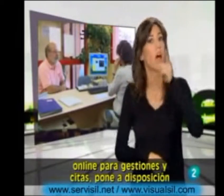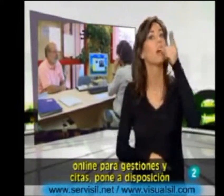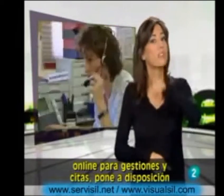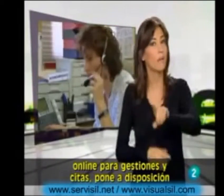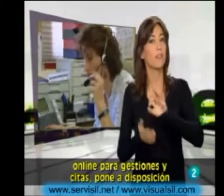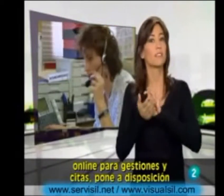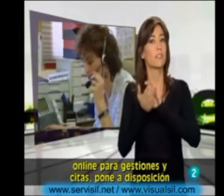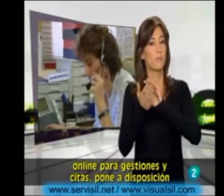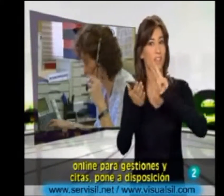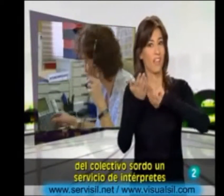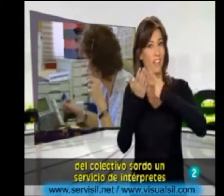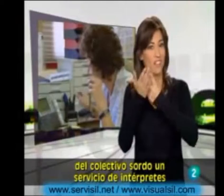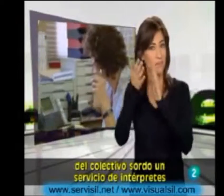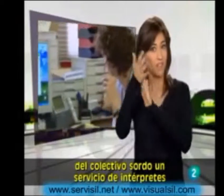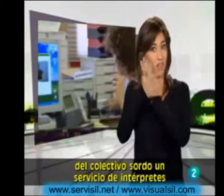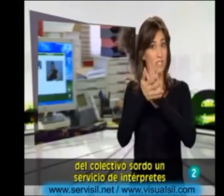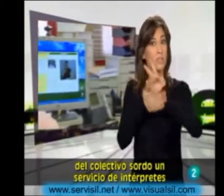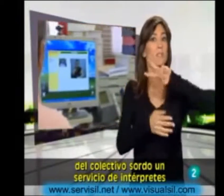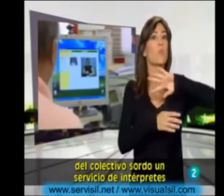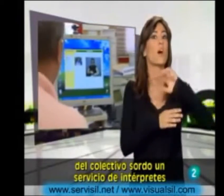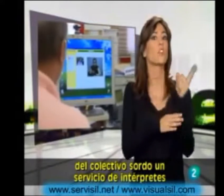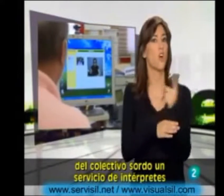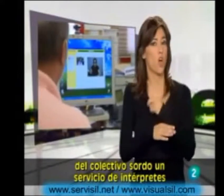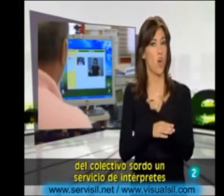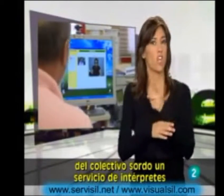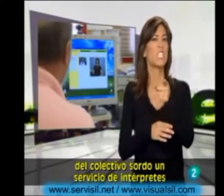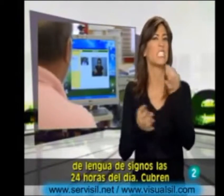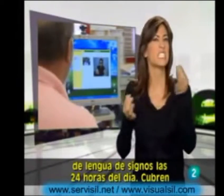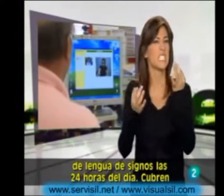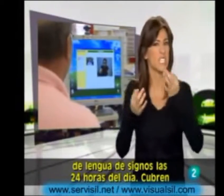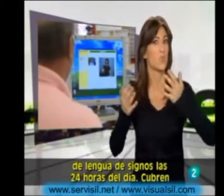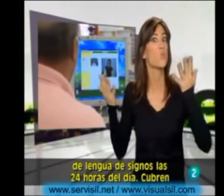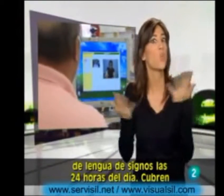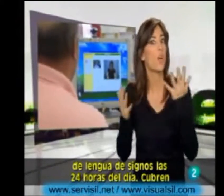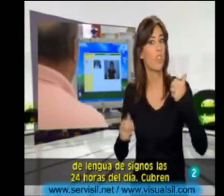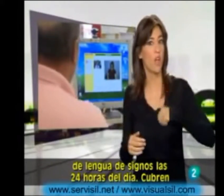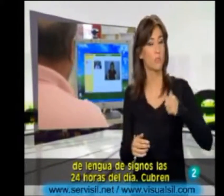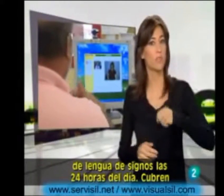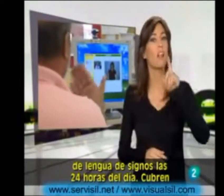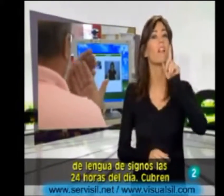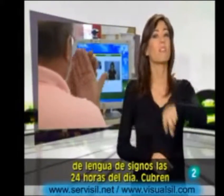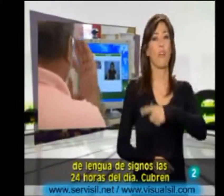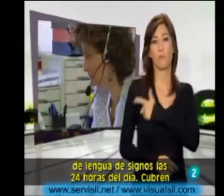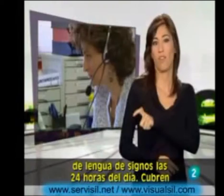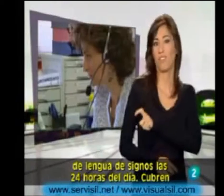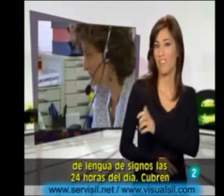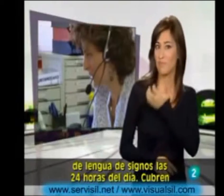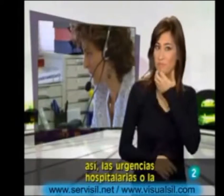citas, pone a disposición del colectivo sordo un servicio de intérpretes de lengua de signos las 24 horas del día. Cubren así